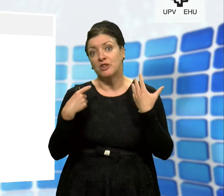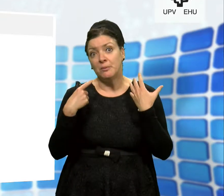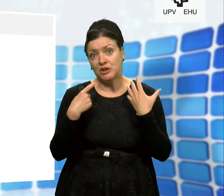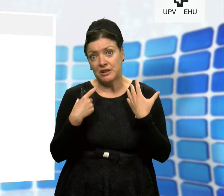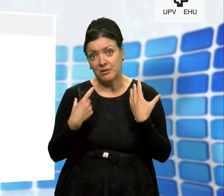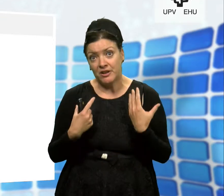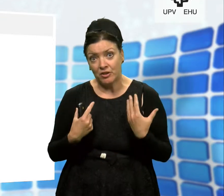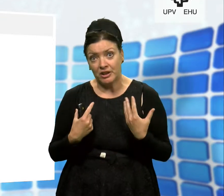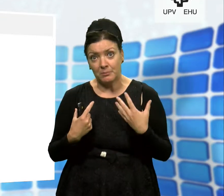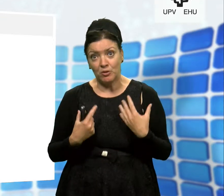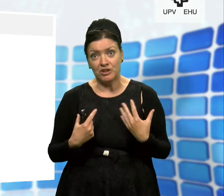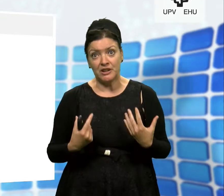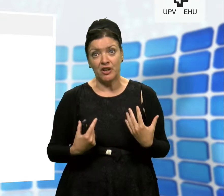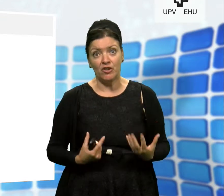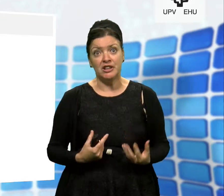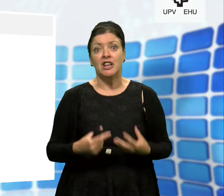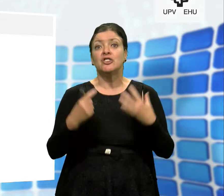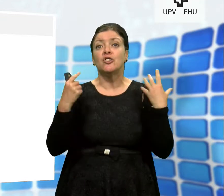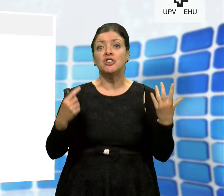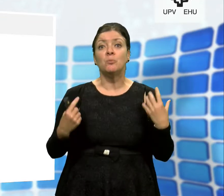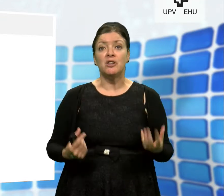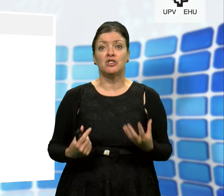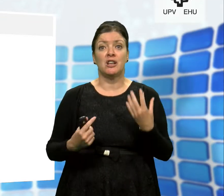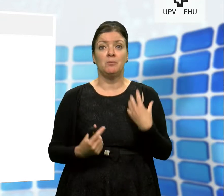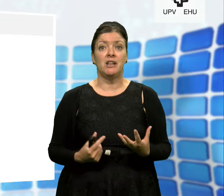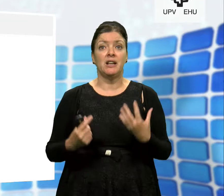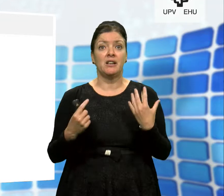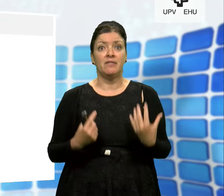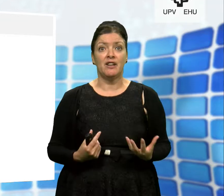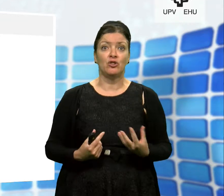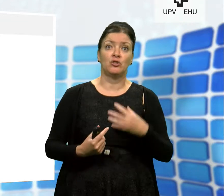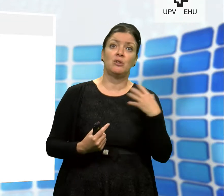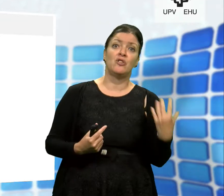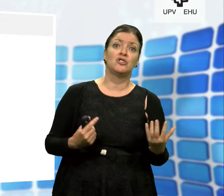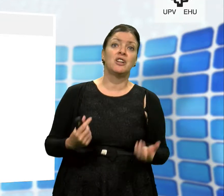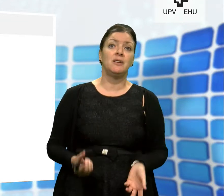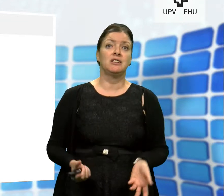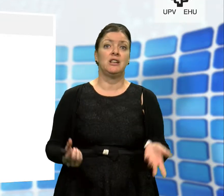hemos establecido en capítulos anteriores, son instrumentos que remiten a artefactos o situaciones objetivas de la